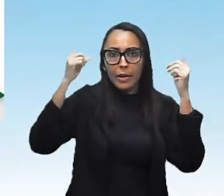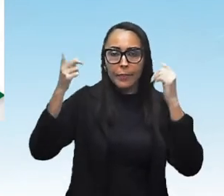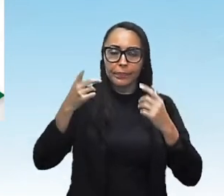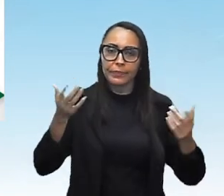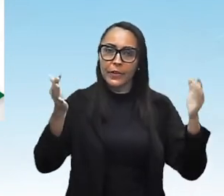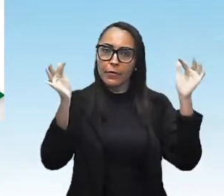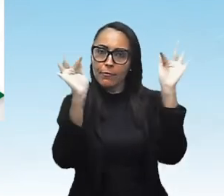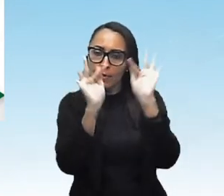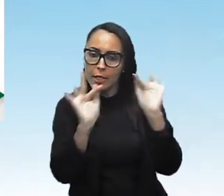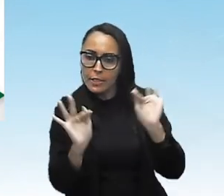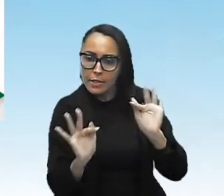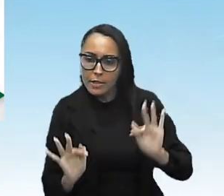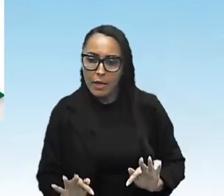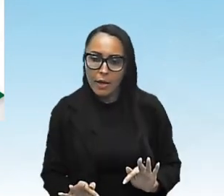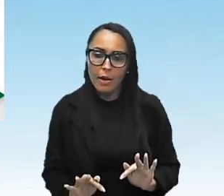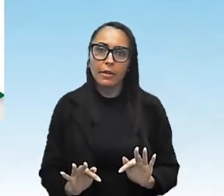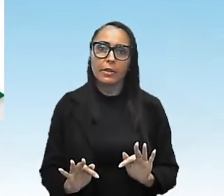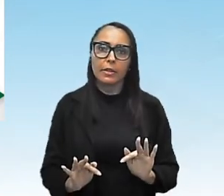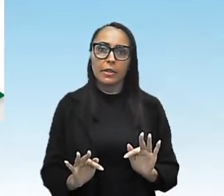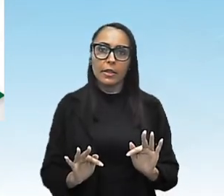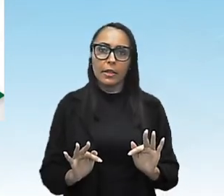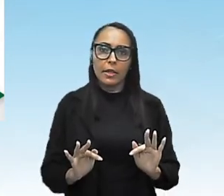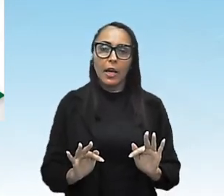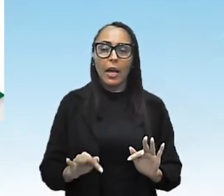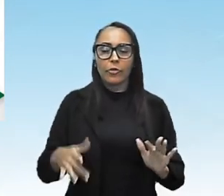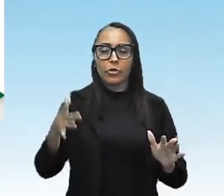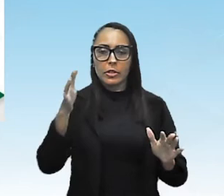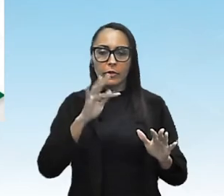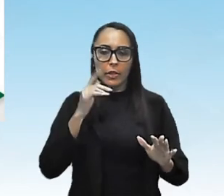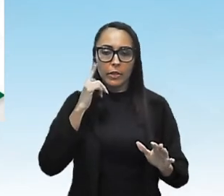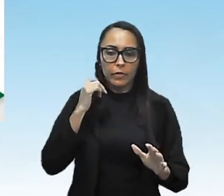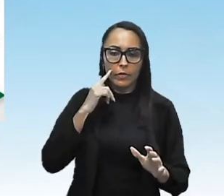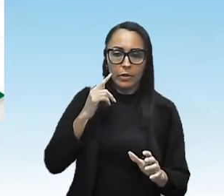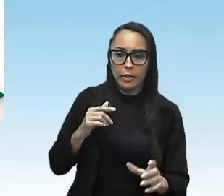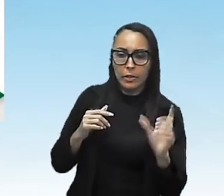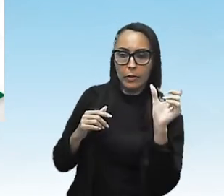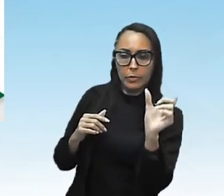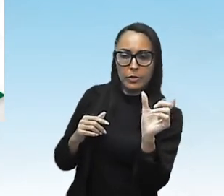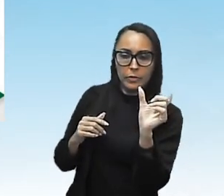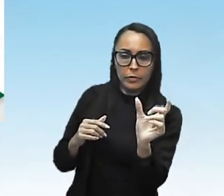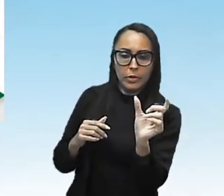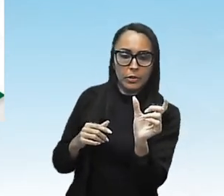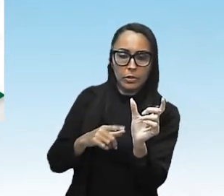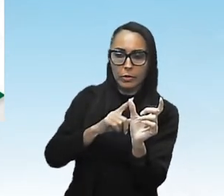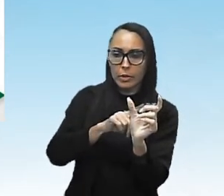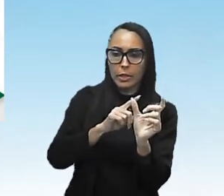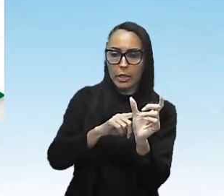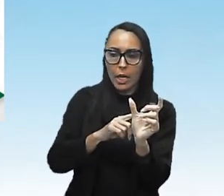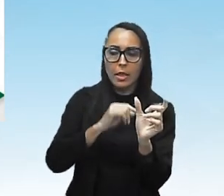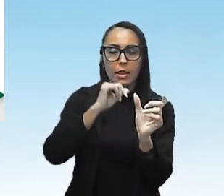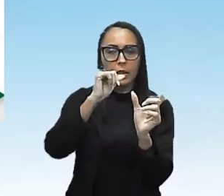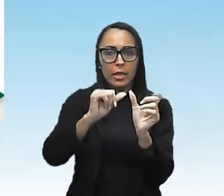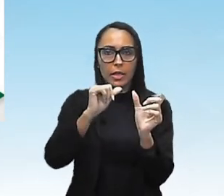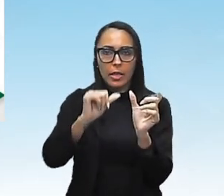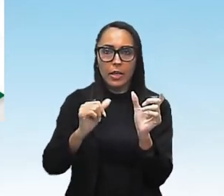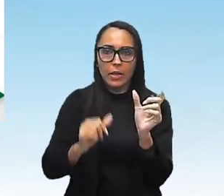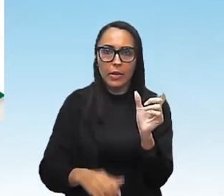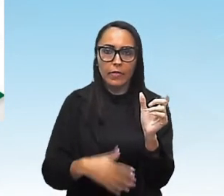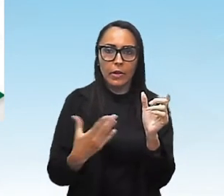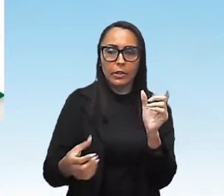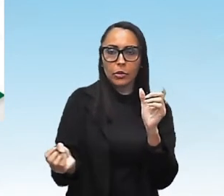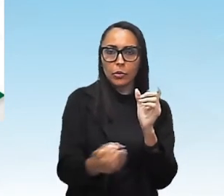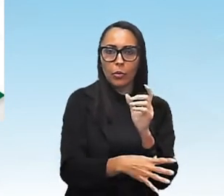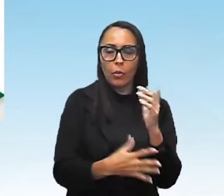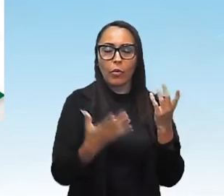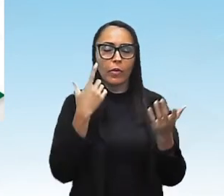Felicidade, aí recebeu o sufixo. Então, infeliz, felicidade, derivam da palavra feliz. E é